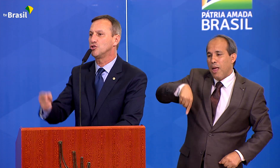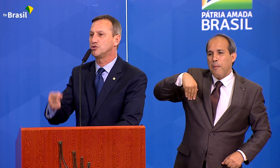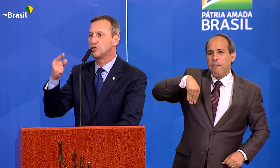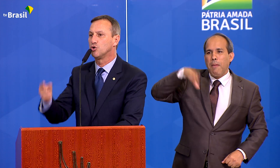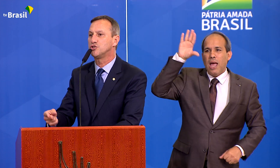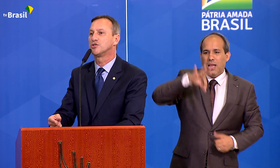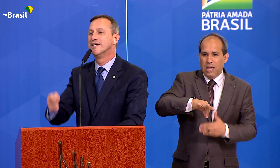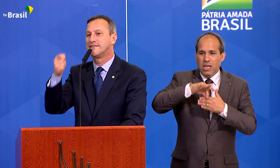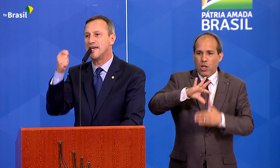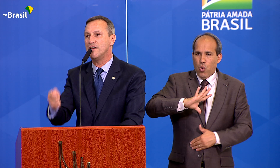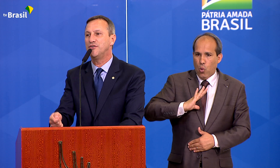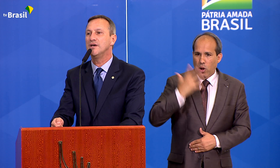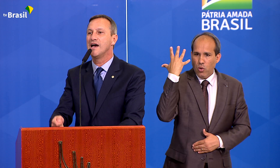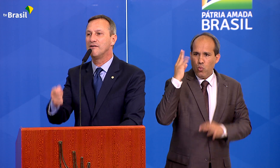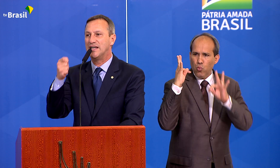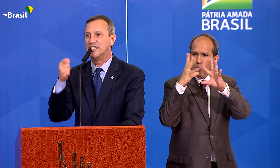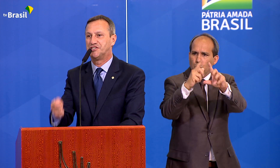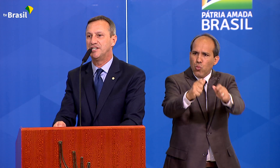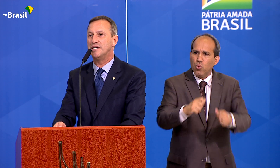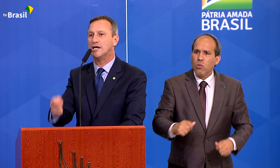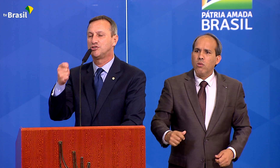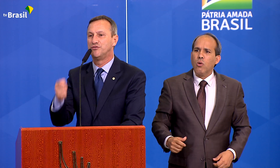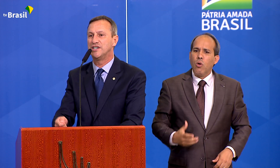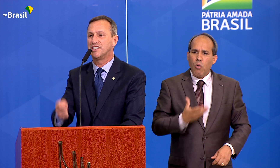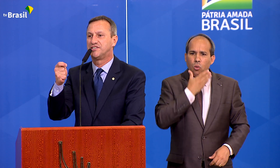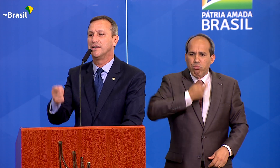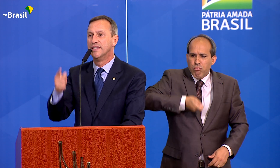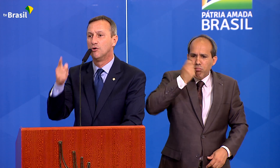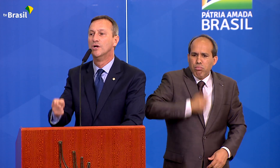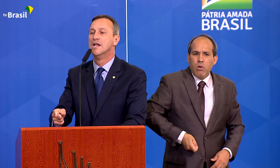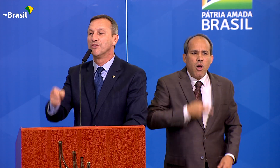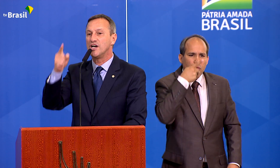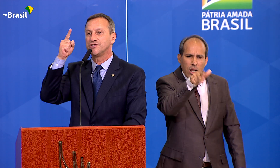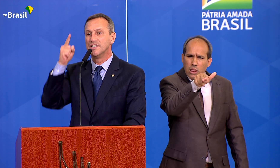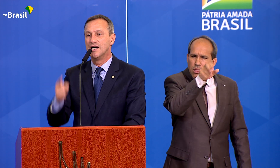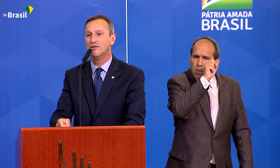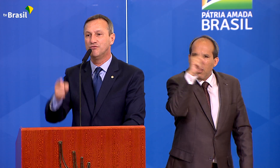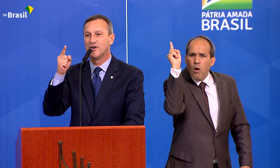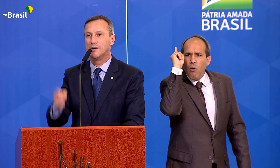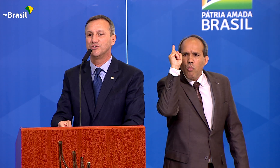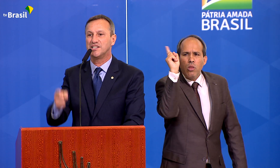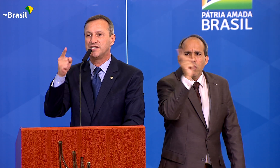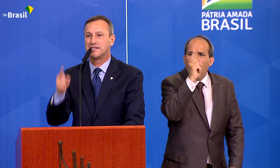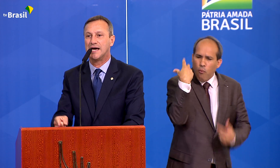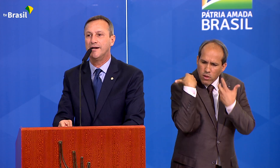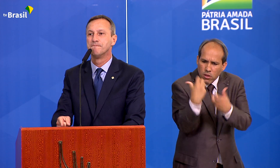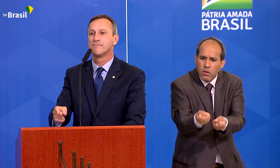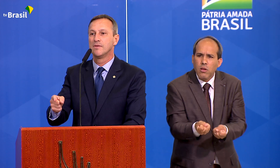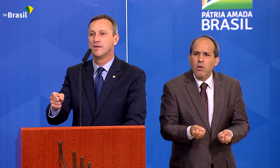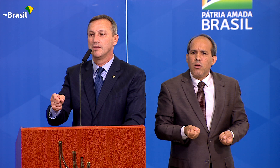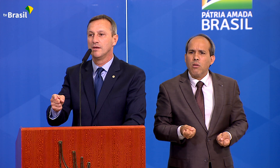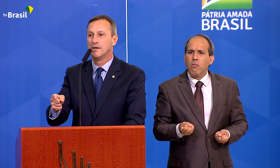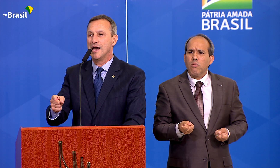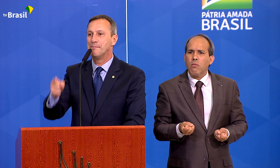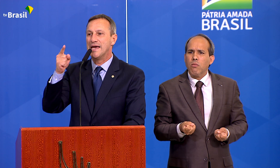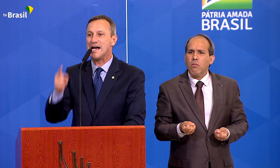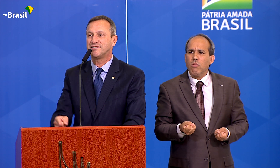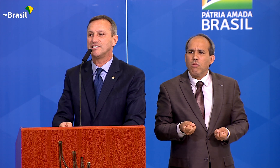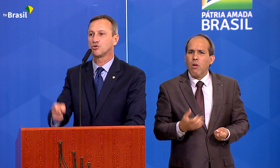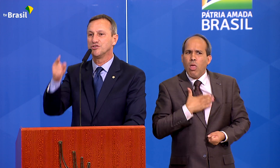o mais corajoso de todos teve a valentia e altivez dizer não nós não vamos aceitar